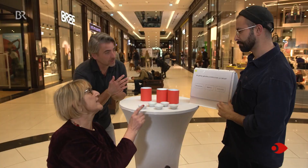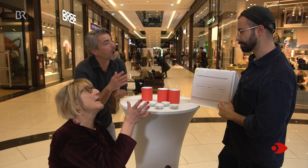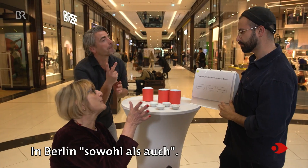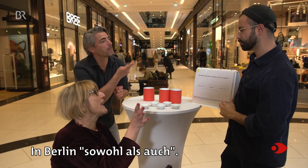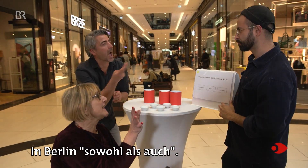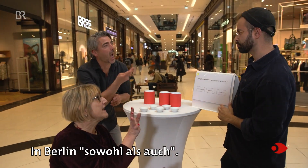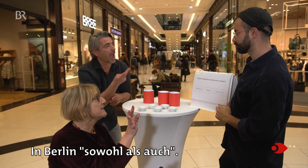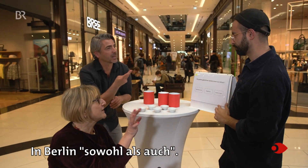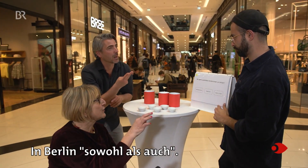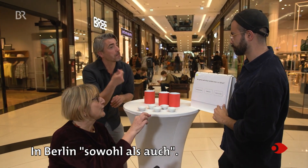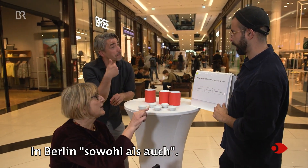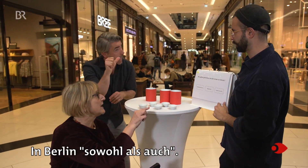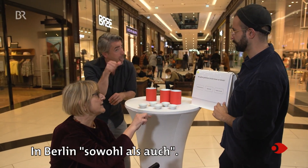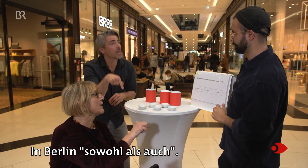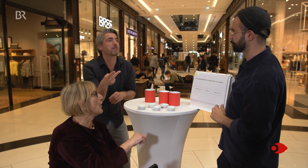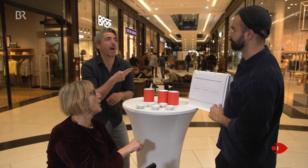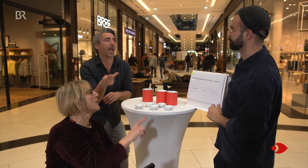In Berlin sowohl als auch.